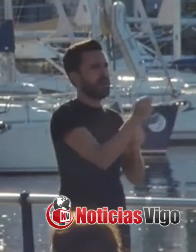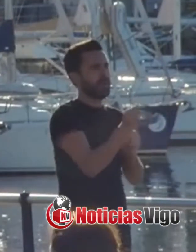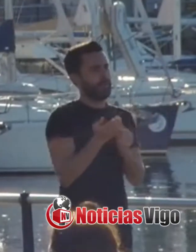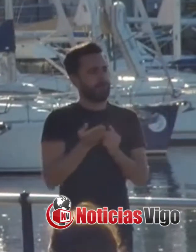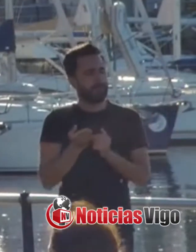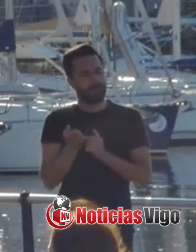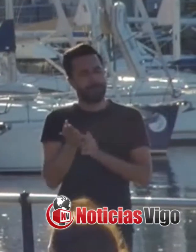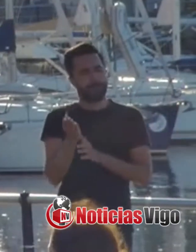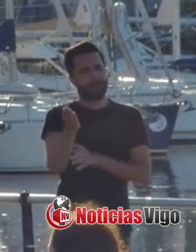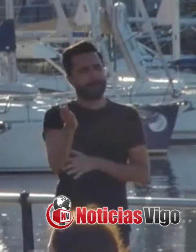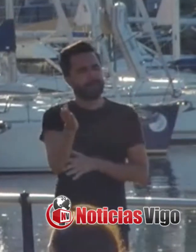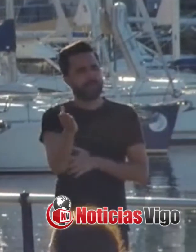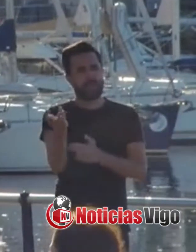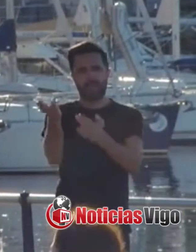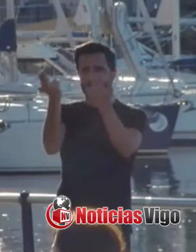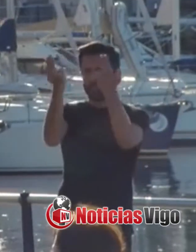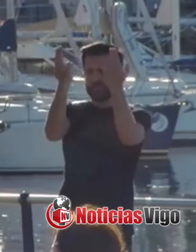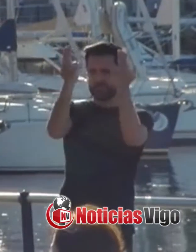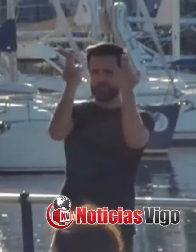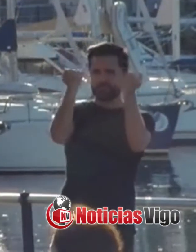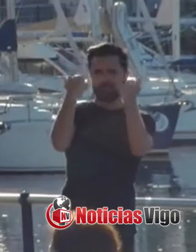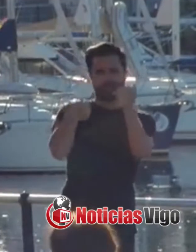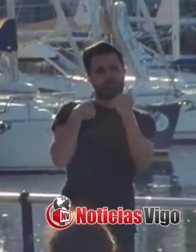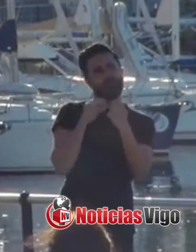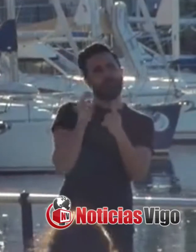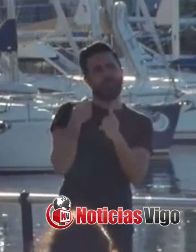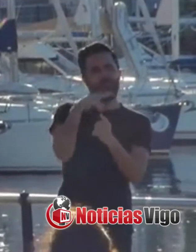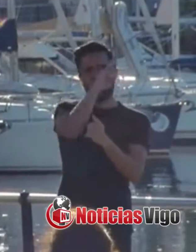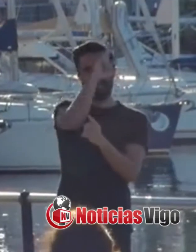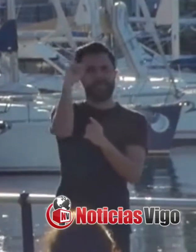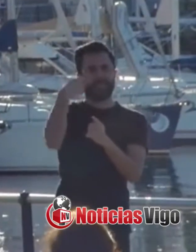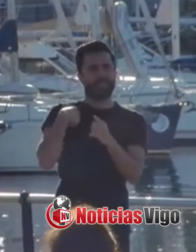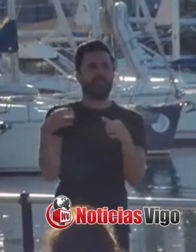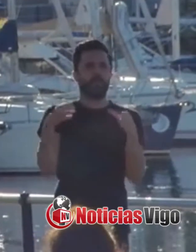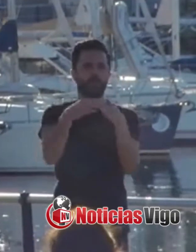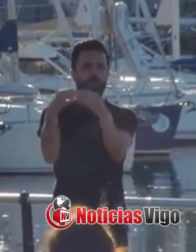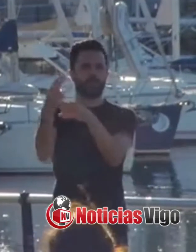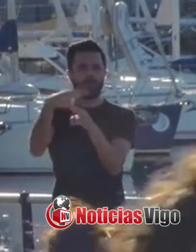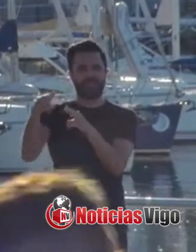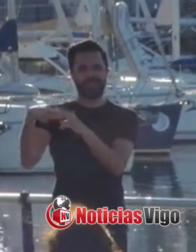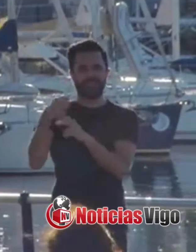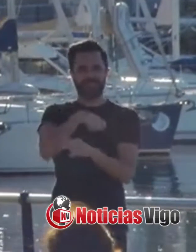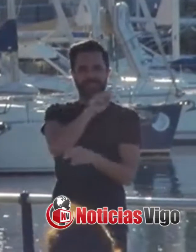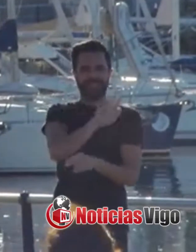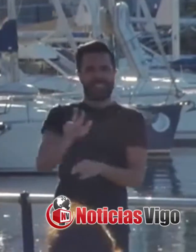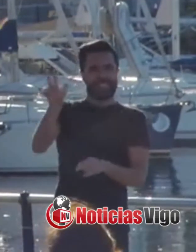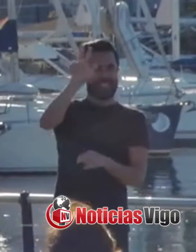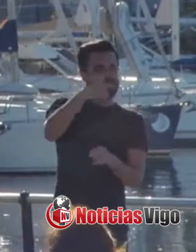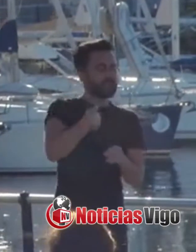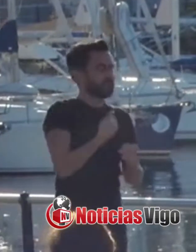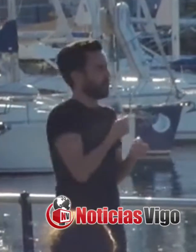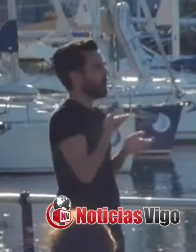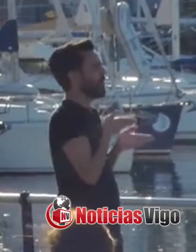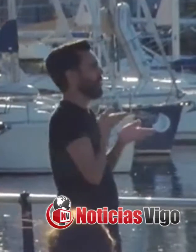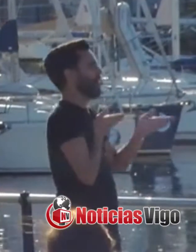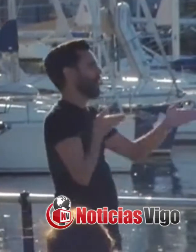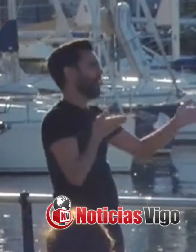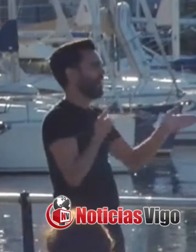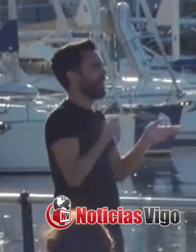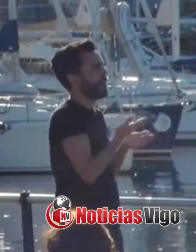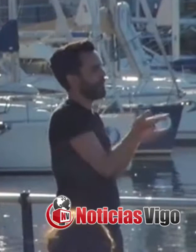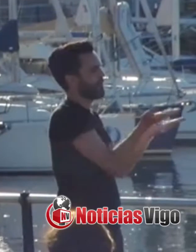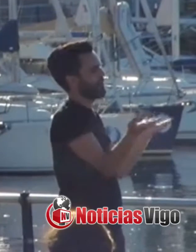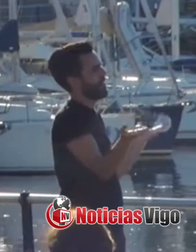a sumisión a Madrid das forzas estatais e, por outro, a confianza en Galiza e a